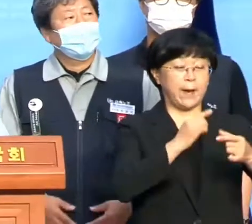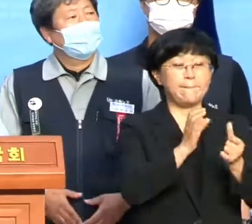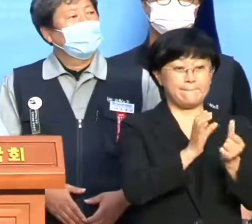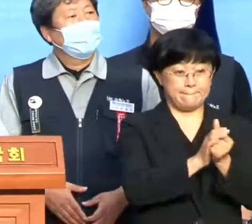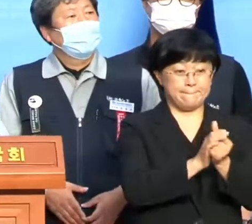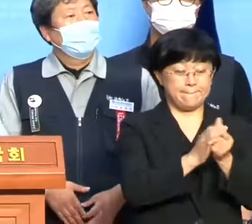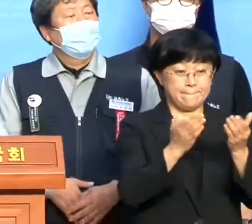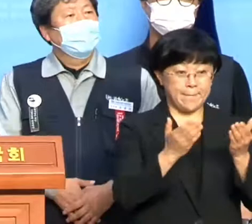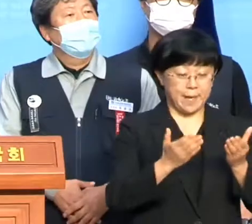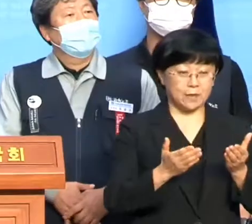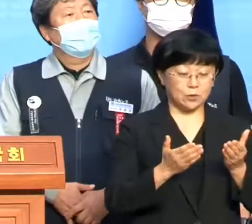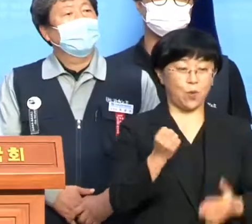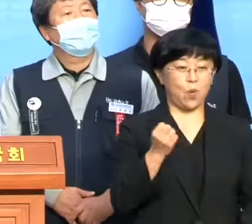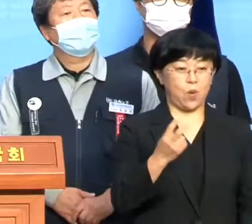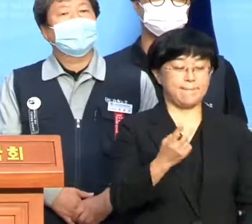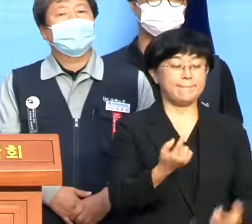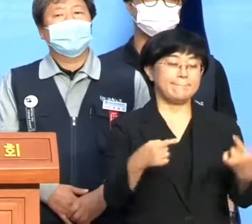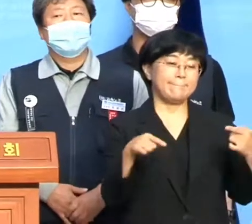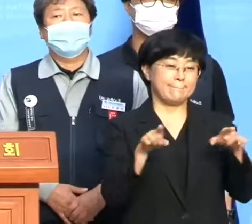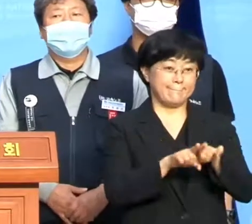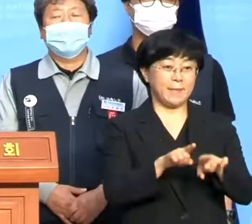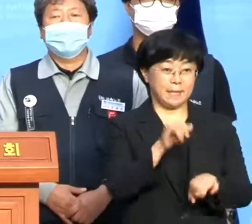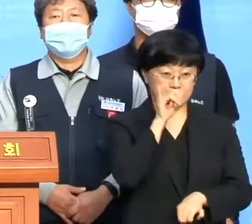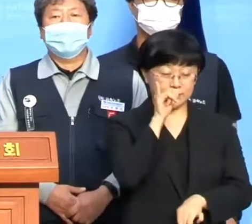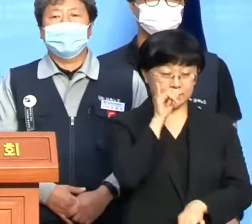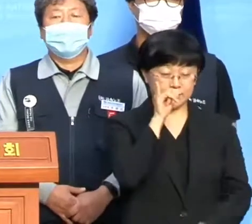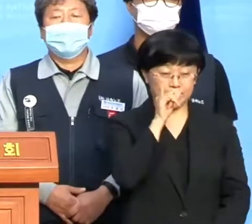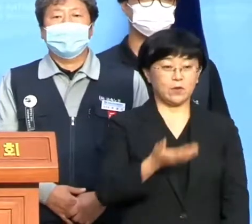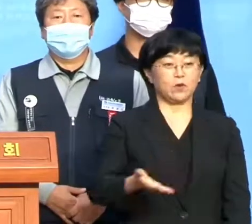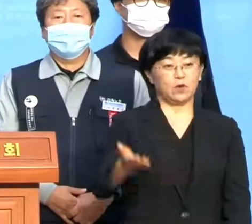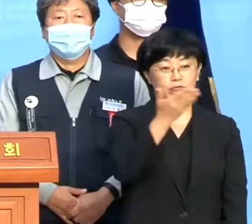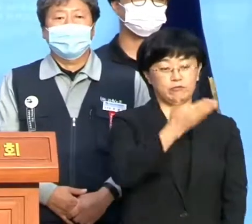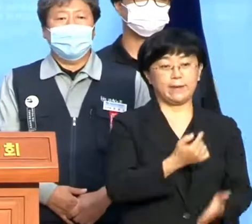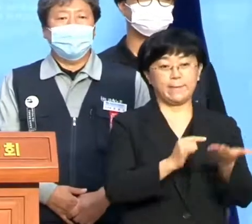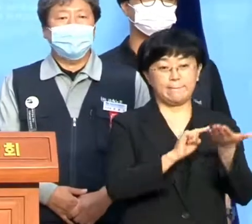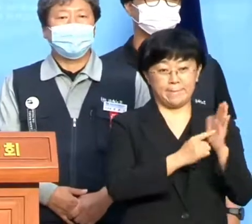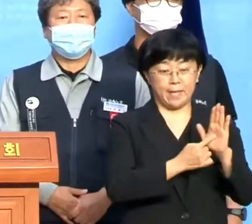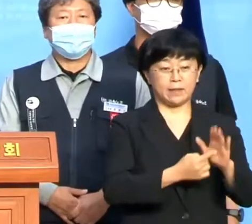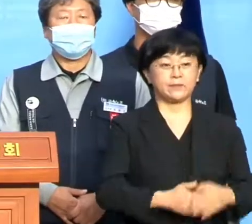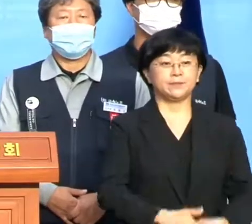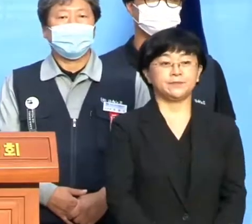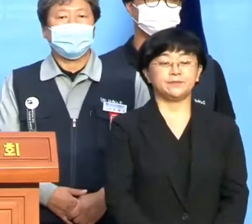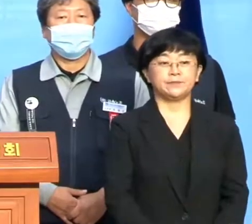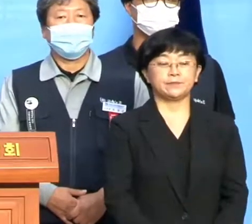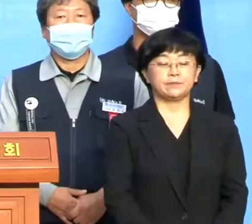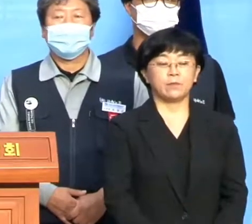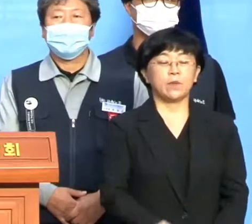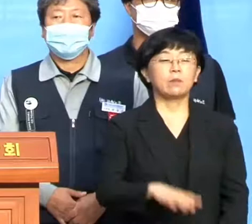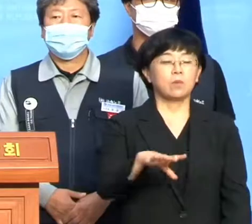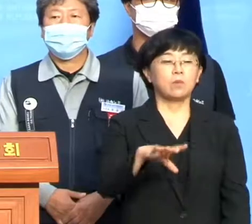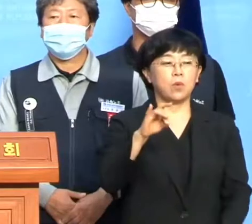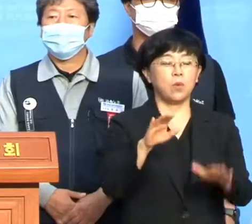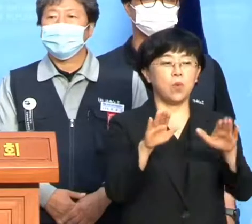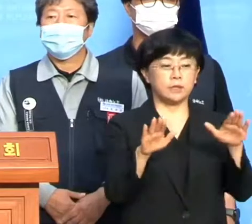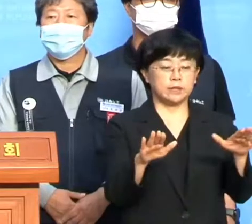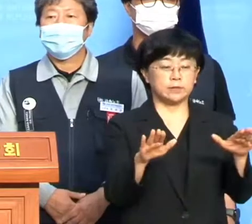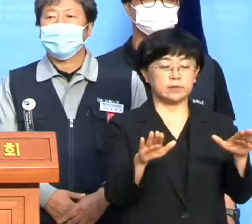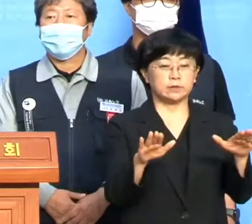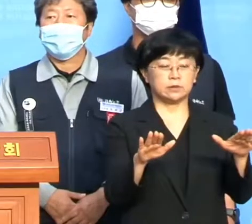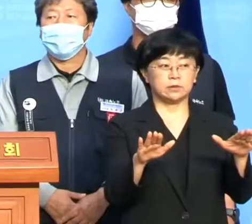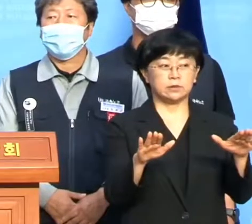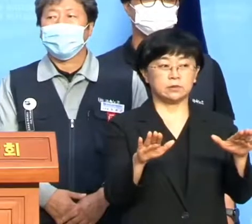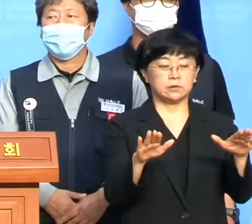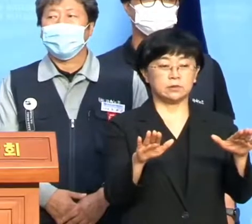맡아주신 부위까지 함께 하고 있음을 말씀 드리겠습니다 우선 얼 그